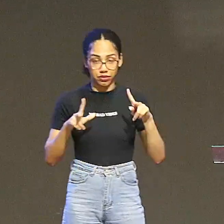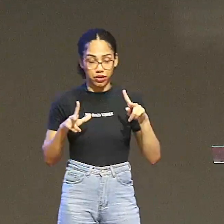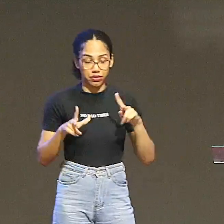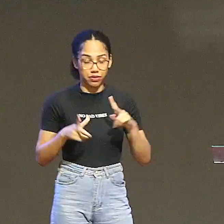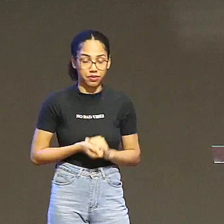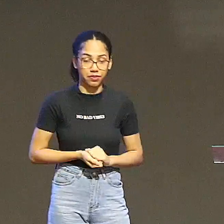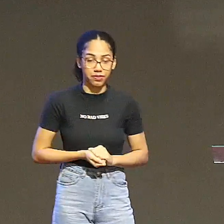orar coloca de pé